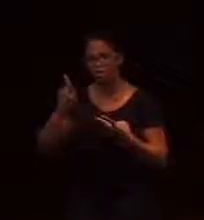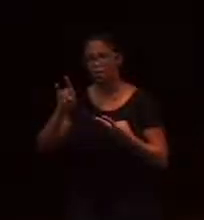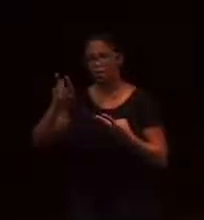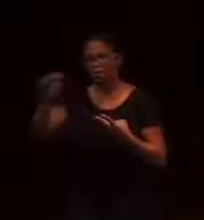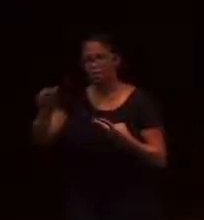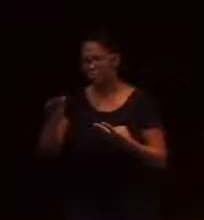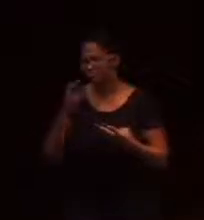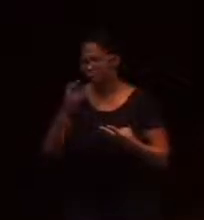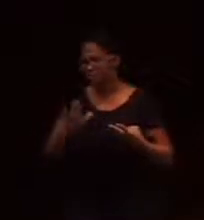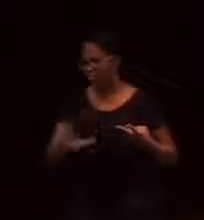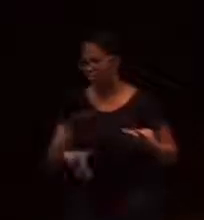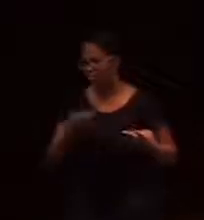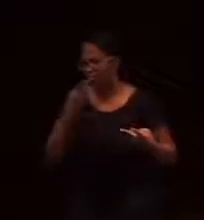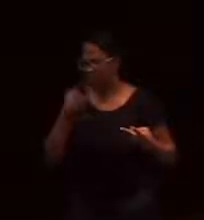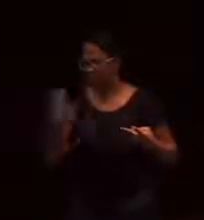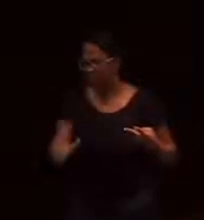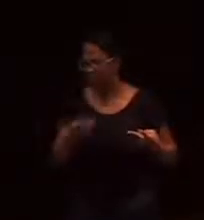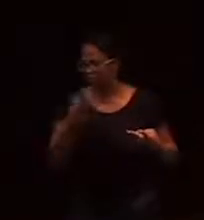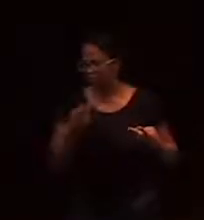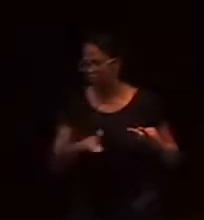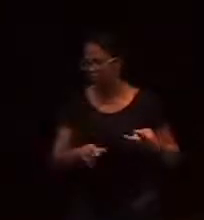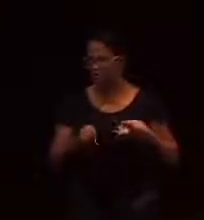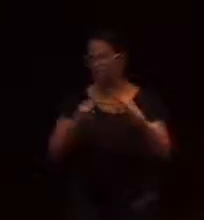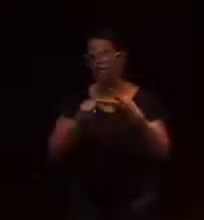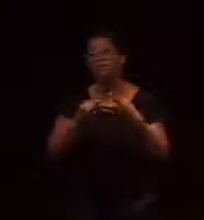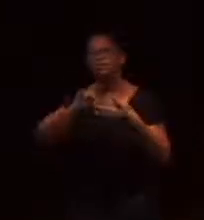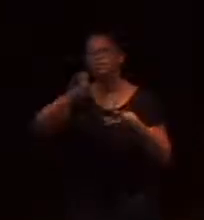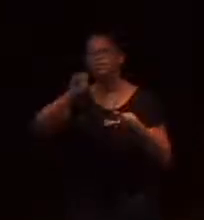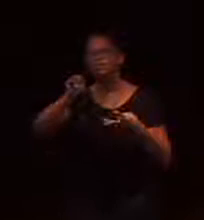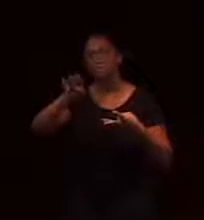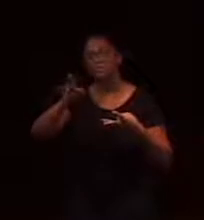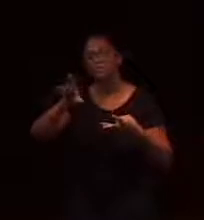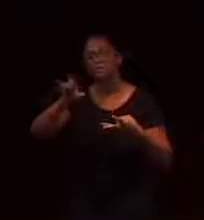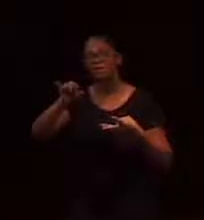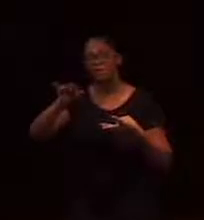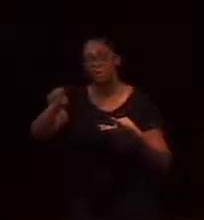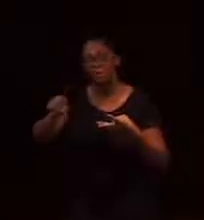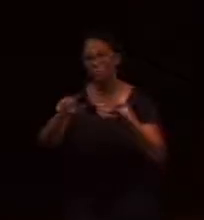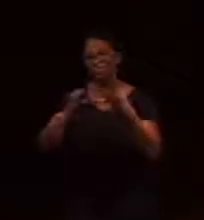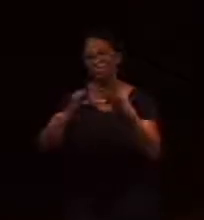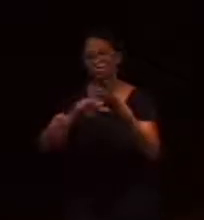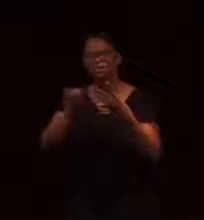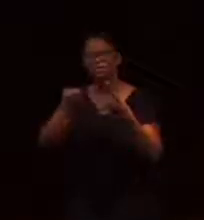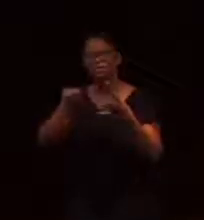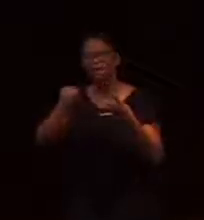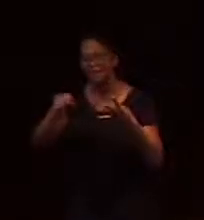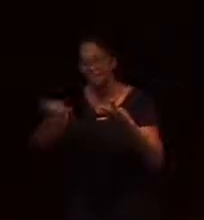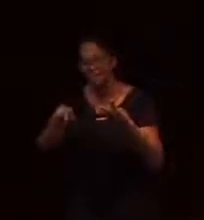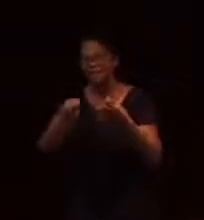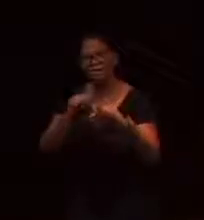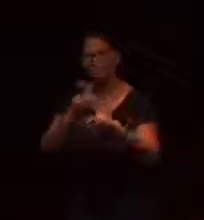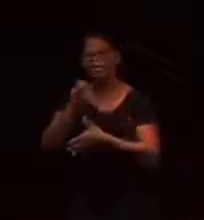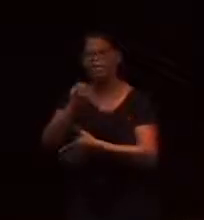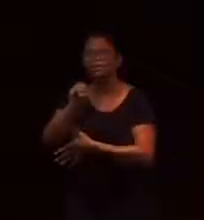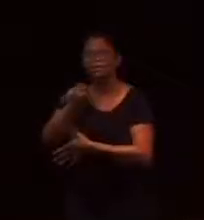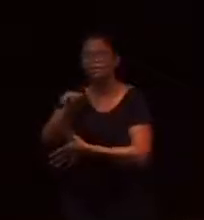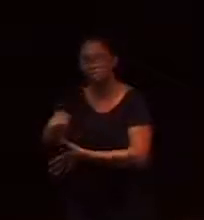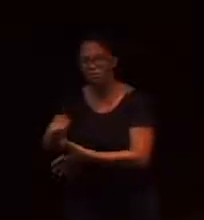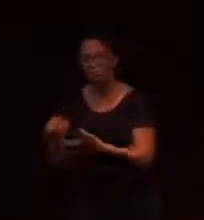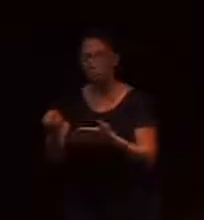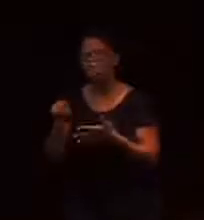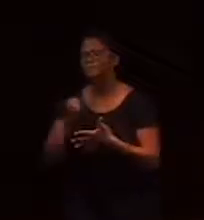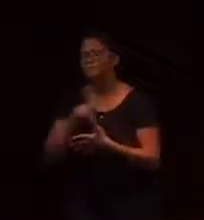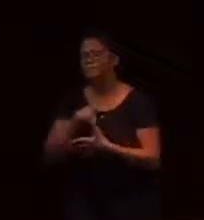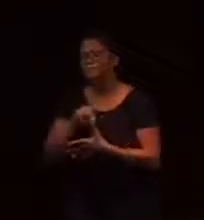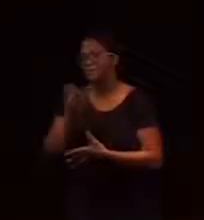da Silva Gomes, ao José Leonídio, à Luciane de Aguiar, ao Marcos Bessema, à Marina Maria, à Sônia Regina Guetter,